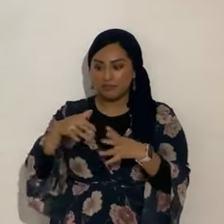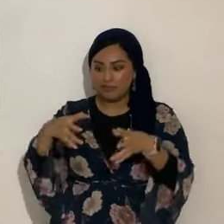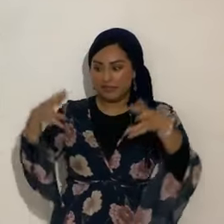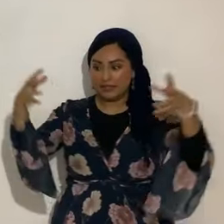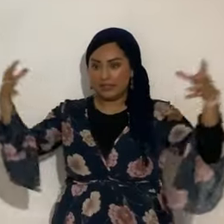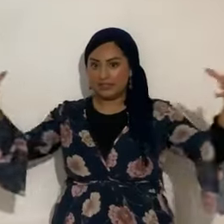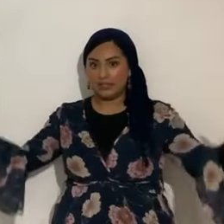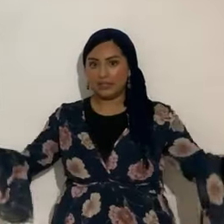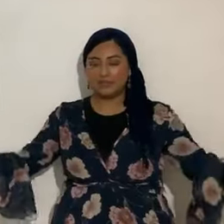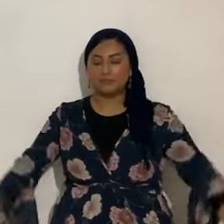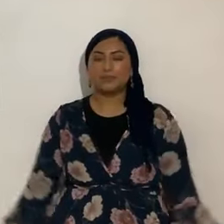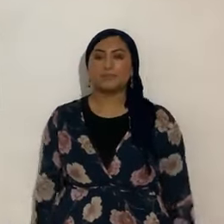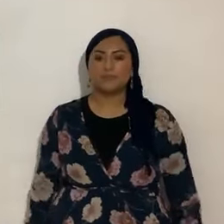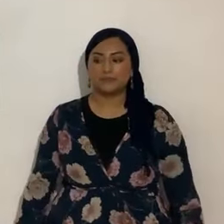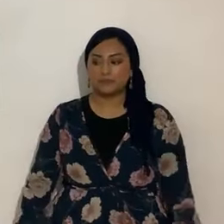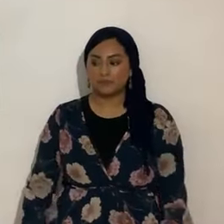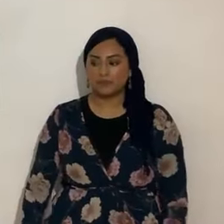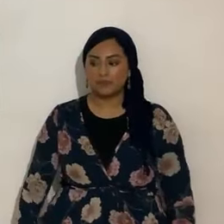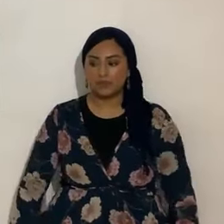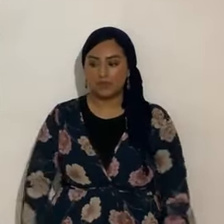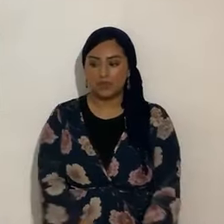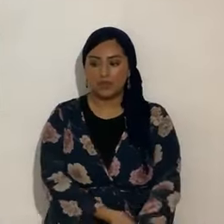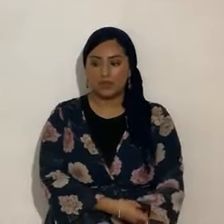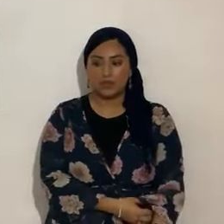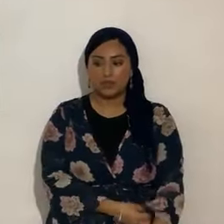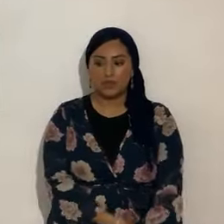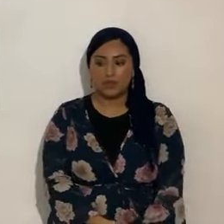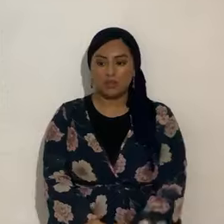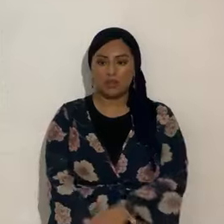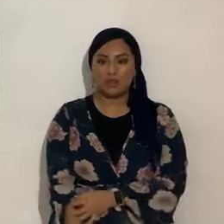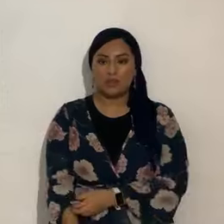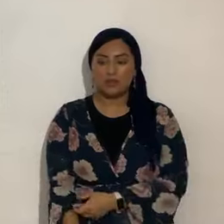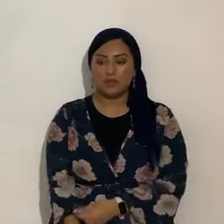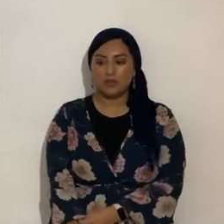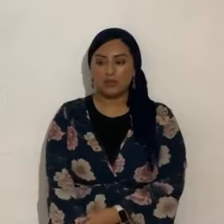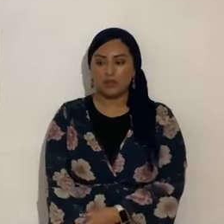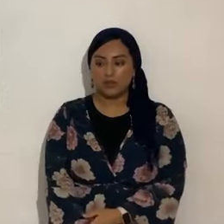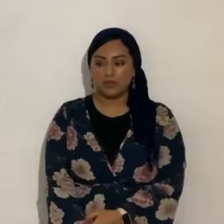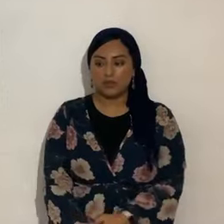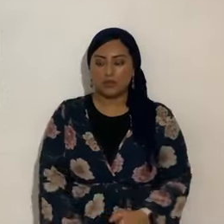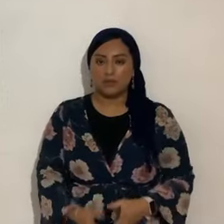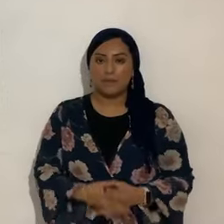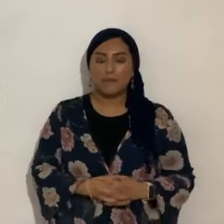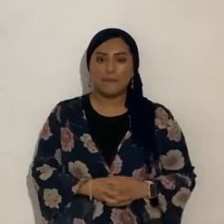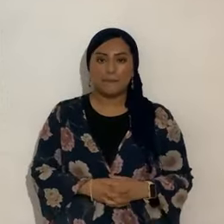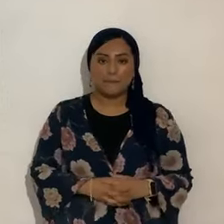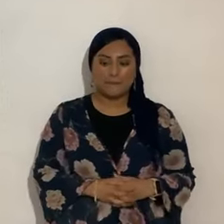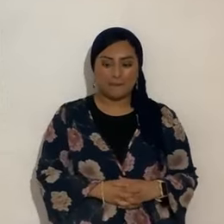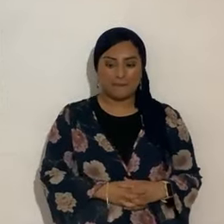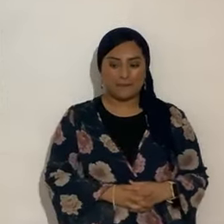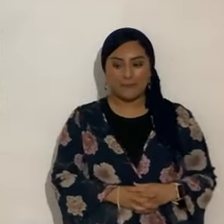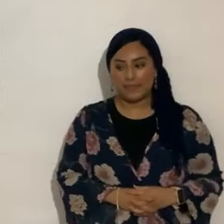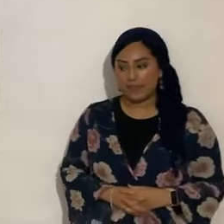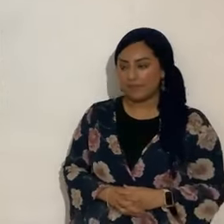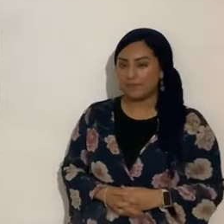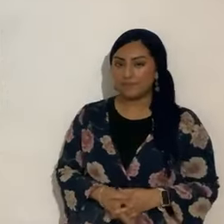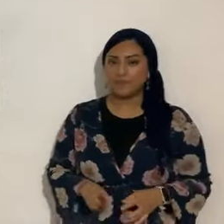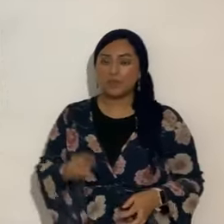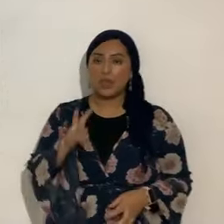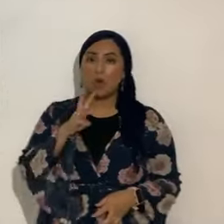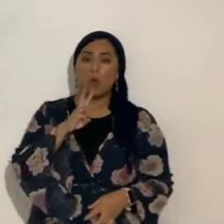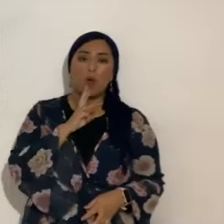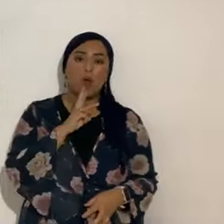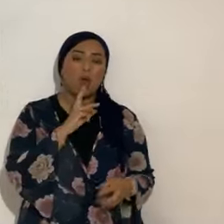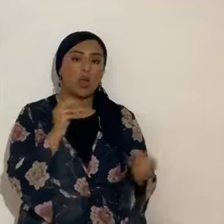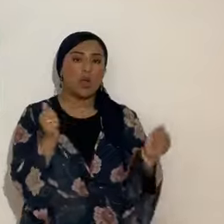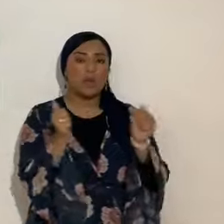demás, ¿sí? Sino echar todo en una bolsa, bueno, y después a la basura. Agua con